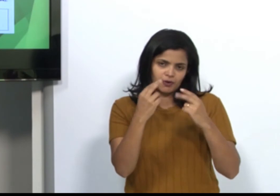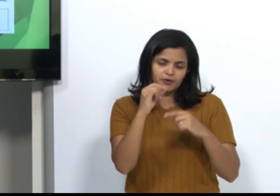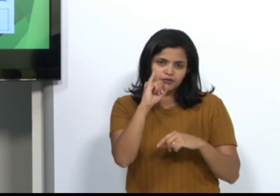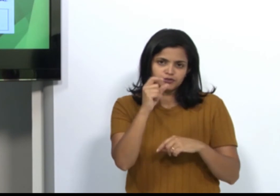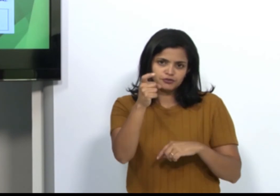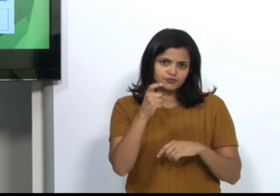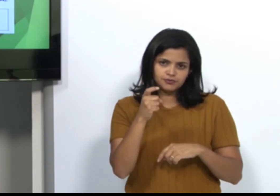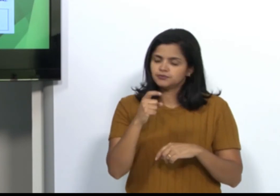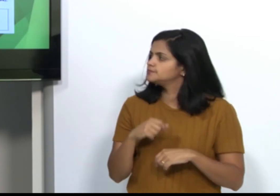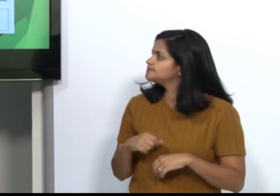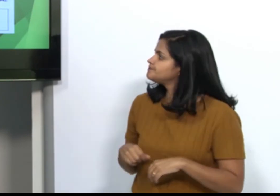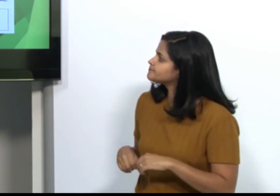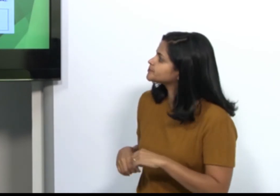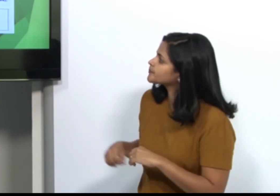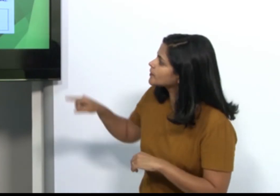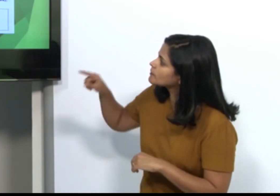ou IX, é a mesma coisa.